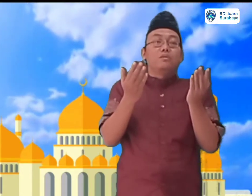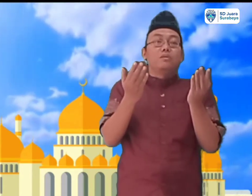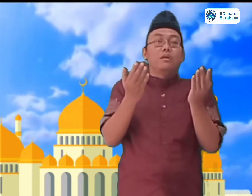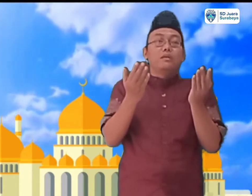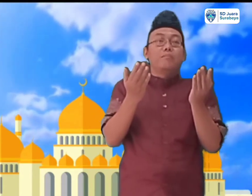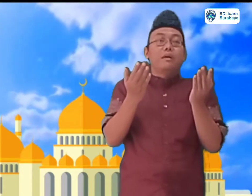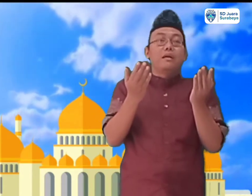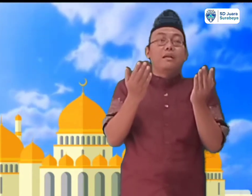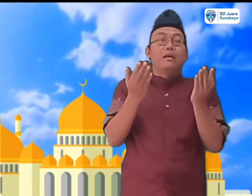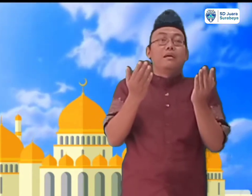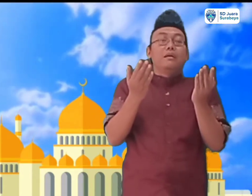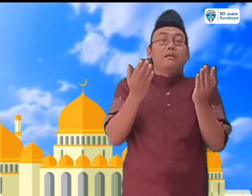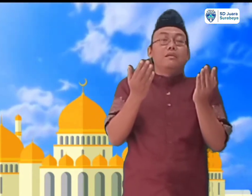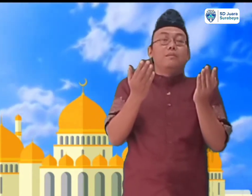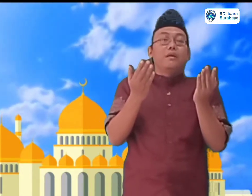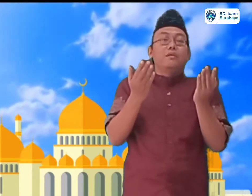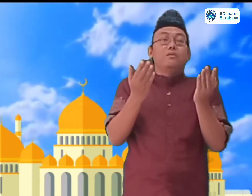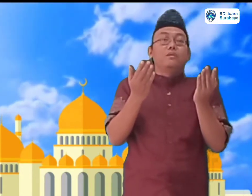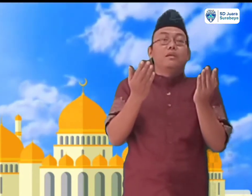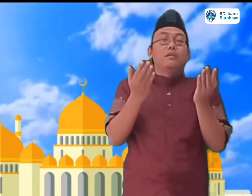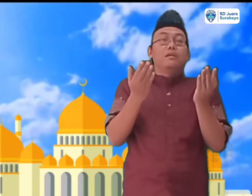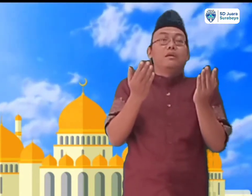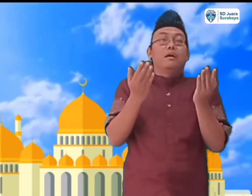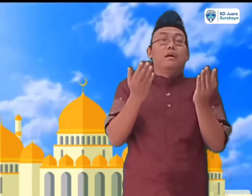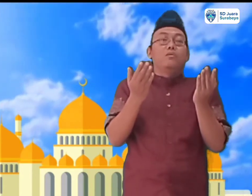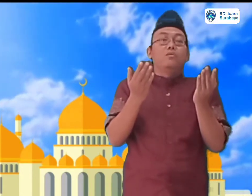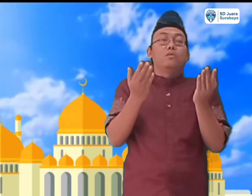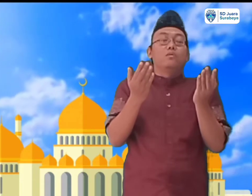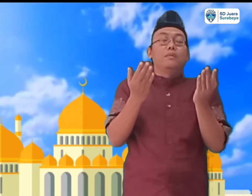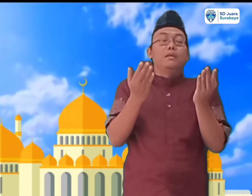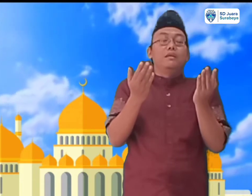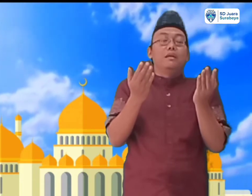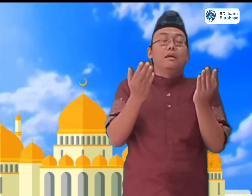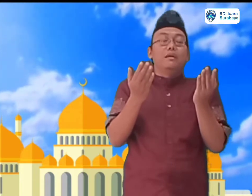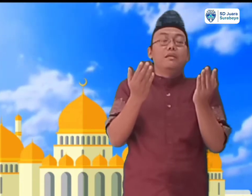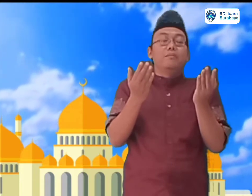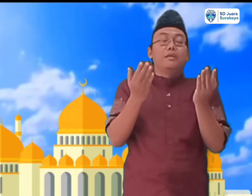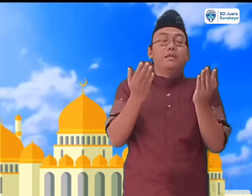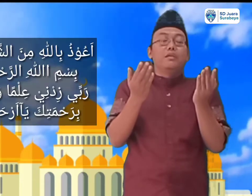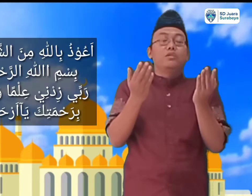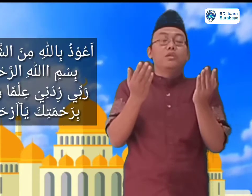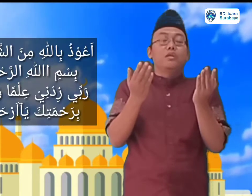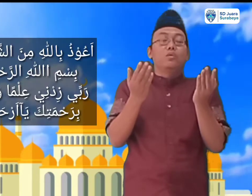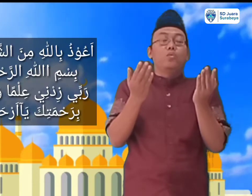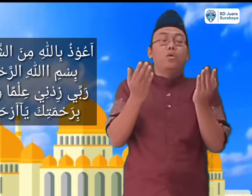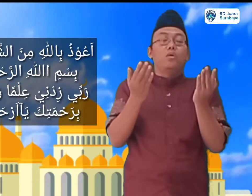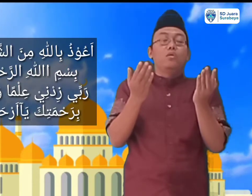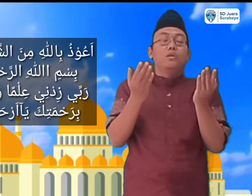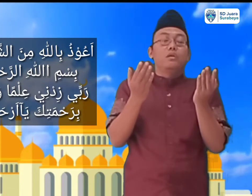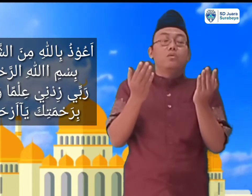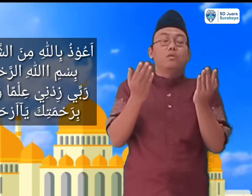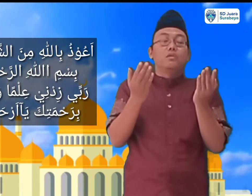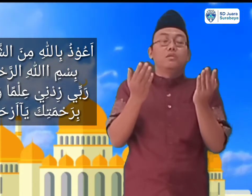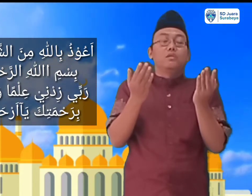tundukkan kepala. Let's pray together. A'udzu billahi minasyaitonir rajim.